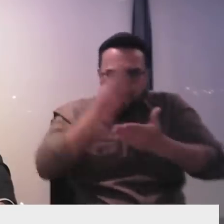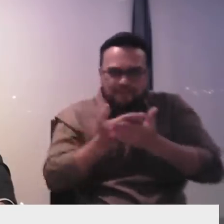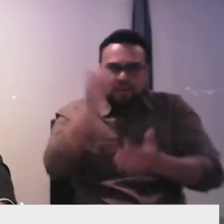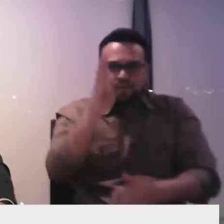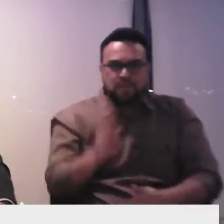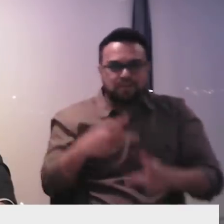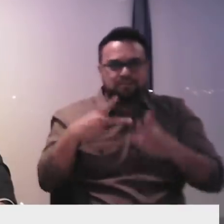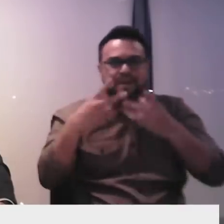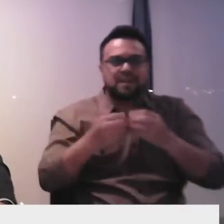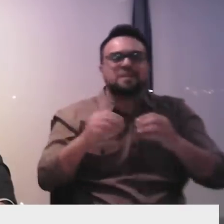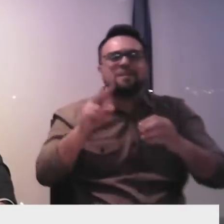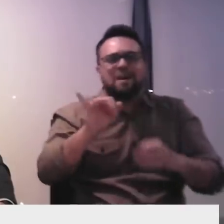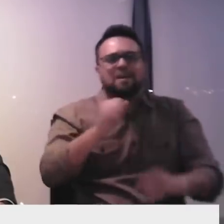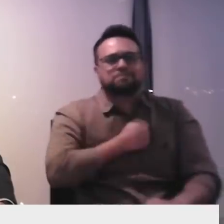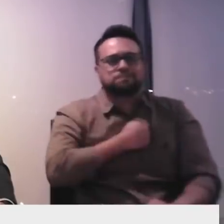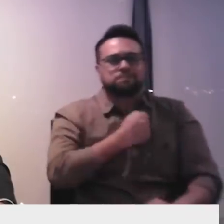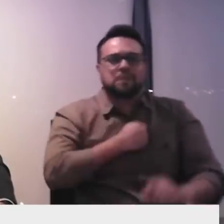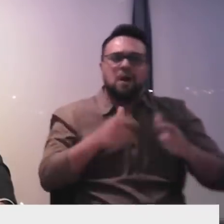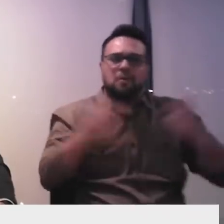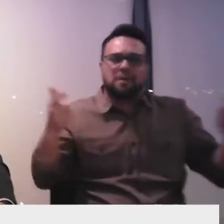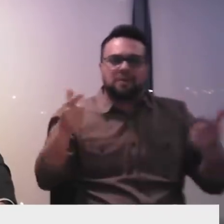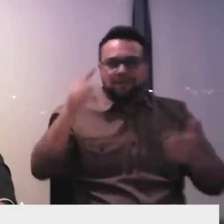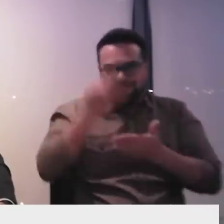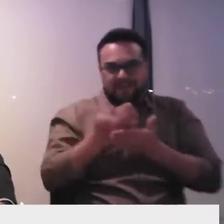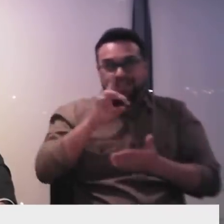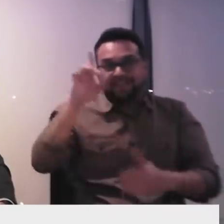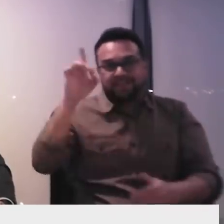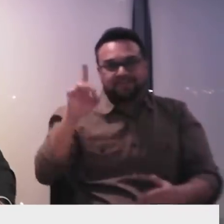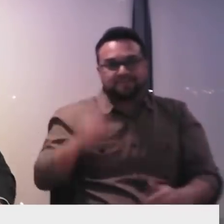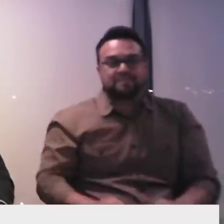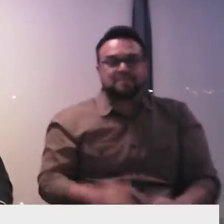que o Brasil merece, vai ser grande. Com fé em Deus. Até semana que vem.